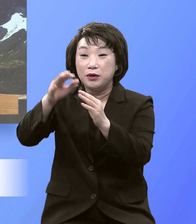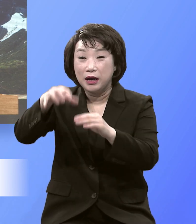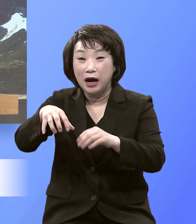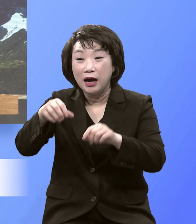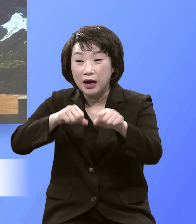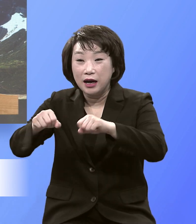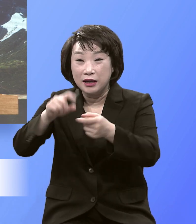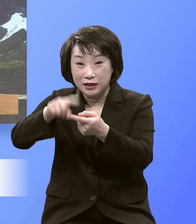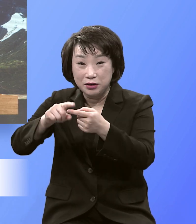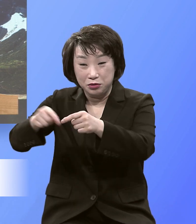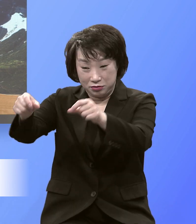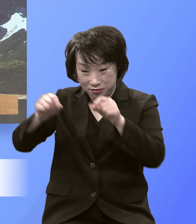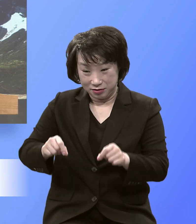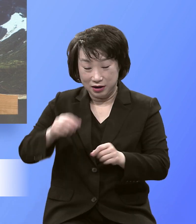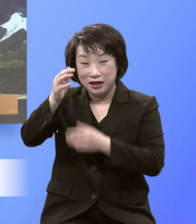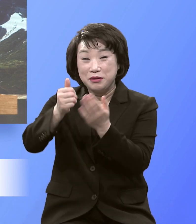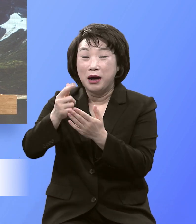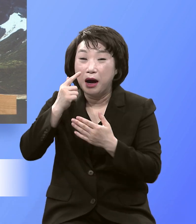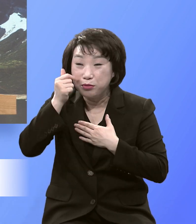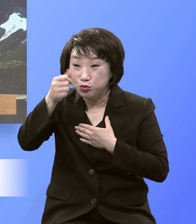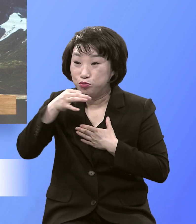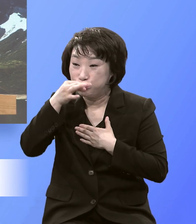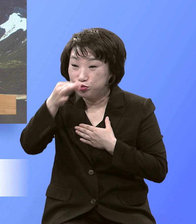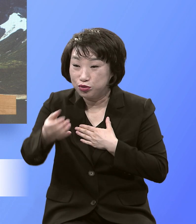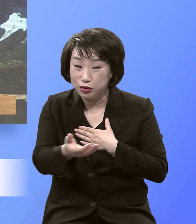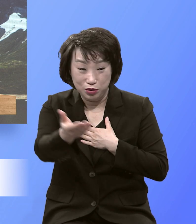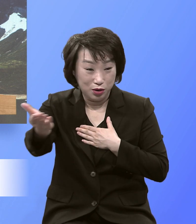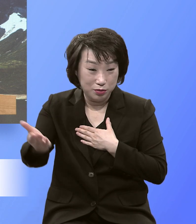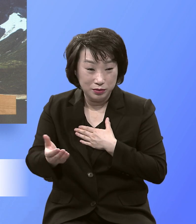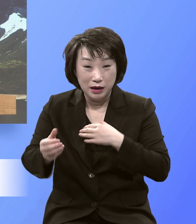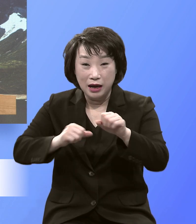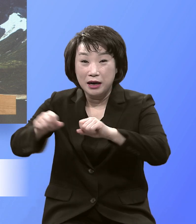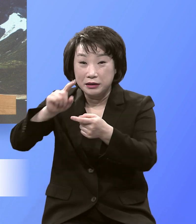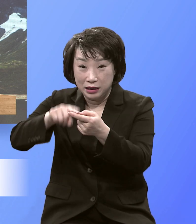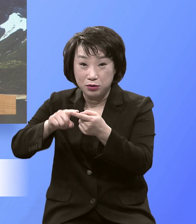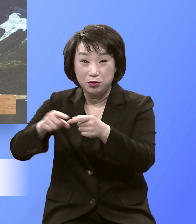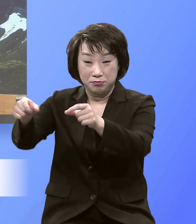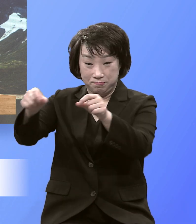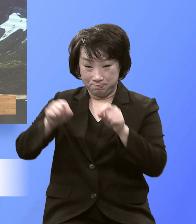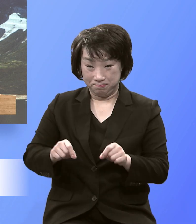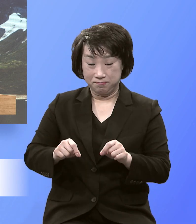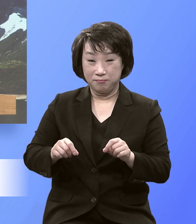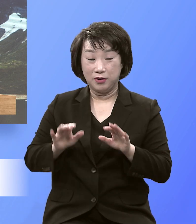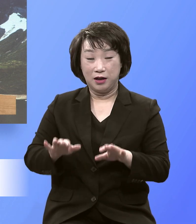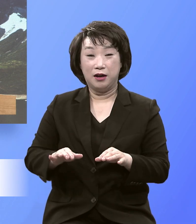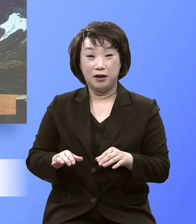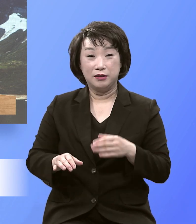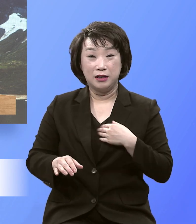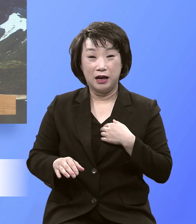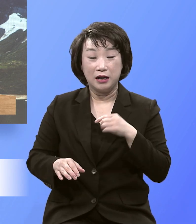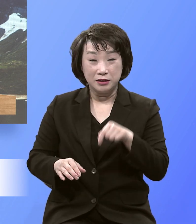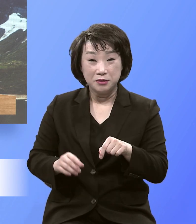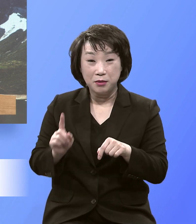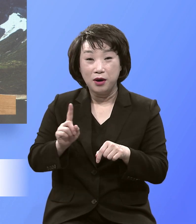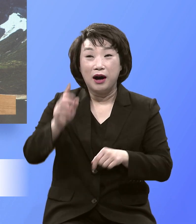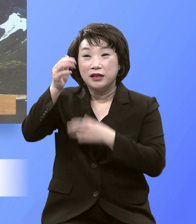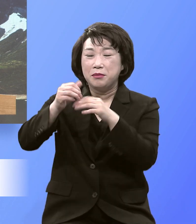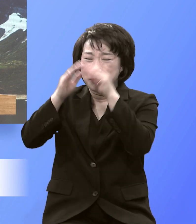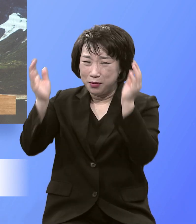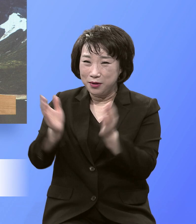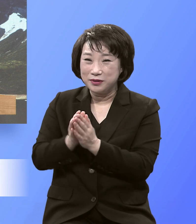그대로, 하나님을 아버지라 부른 자들이 한 그대로, 이미 그는 상속자라는